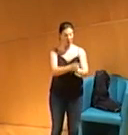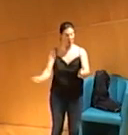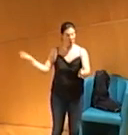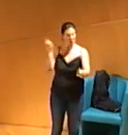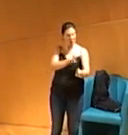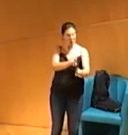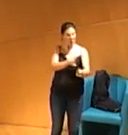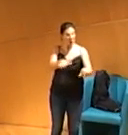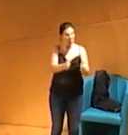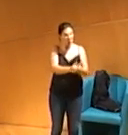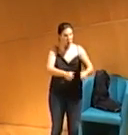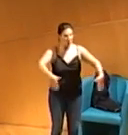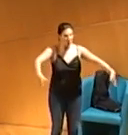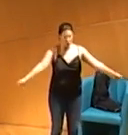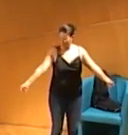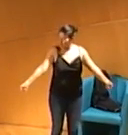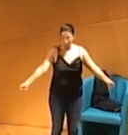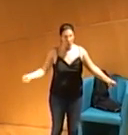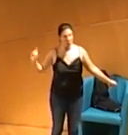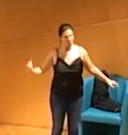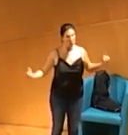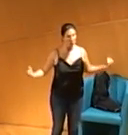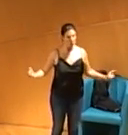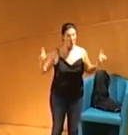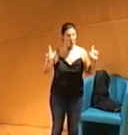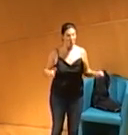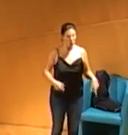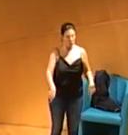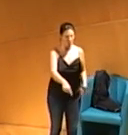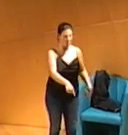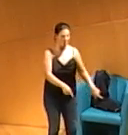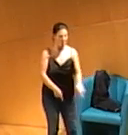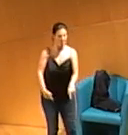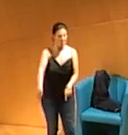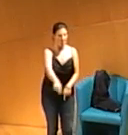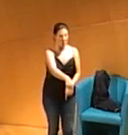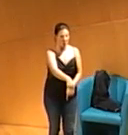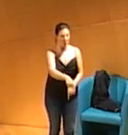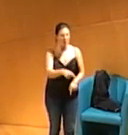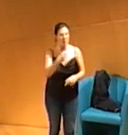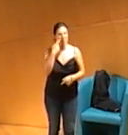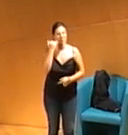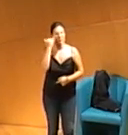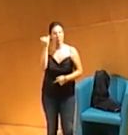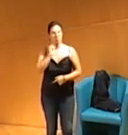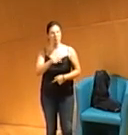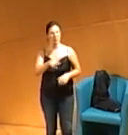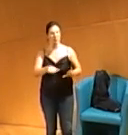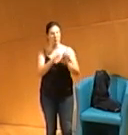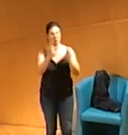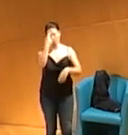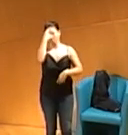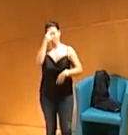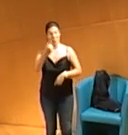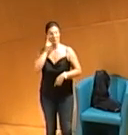la main de chaque côté. Alors, c'est vrai que quand j'ai eu l'idée de ce visuel-là, j'ai pensé à ma fille au